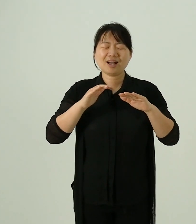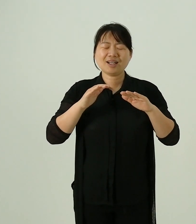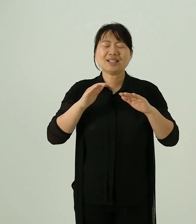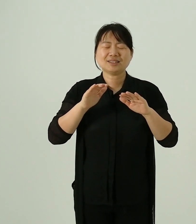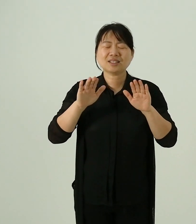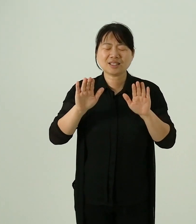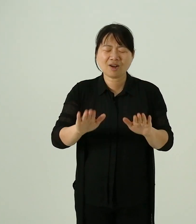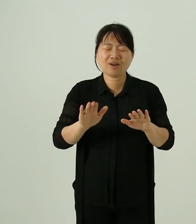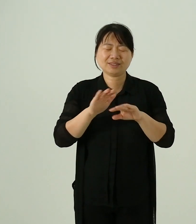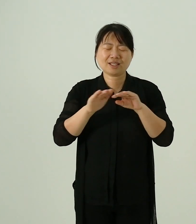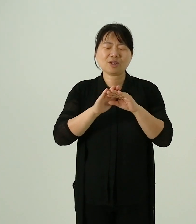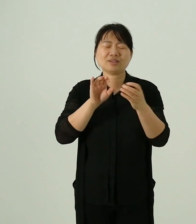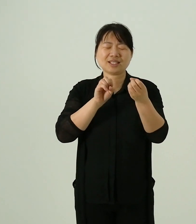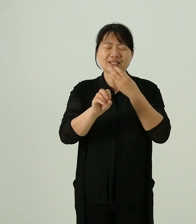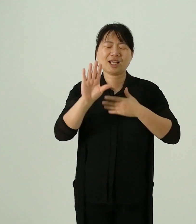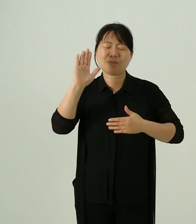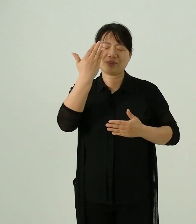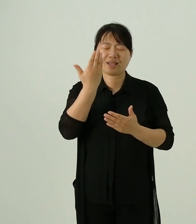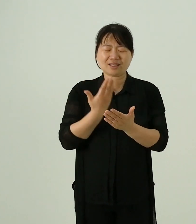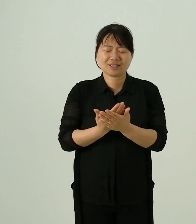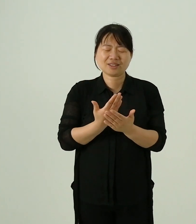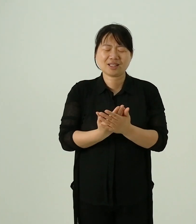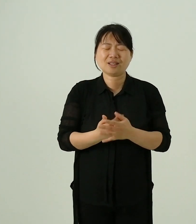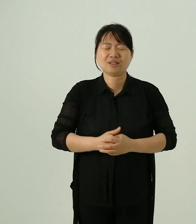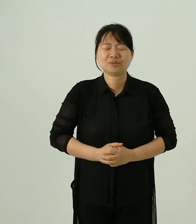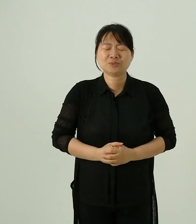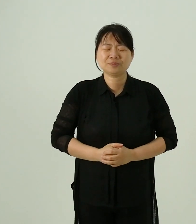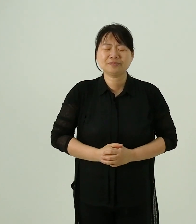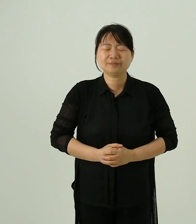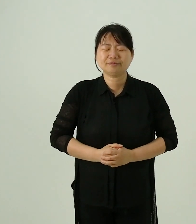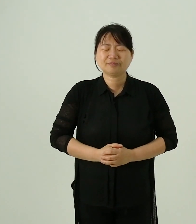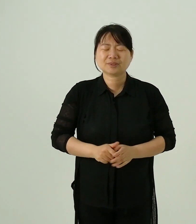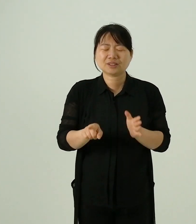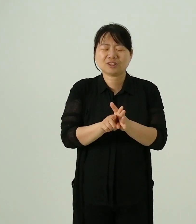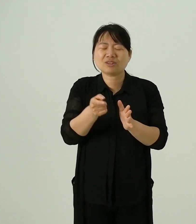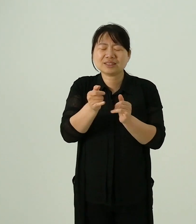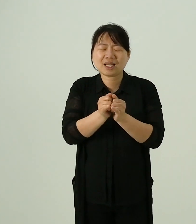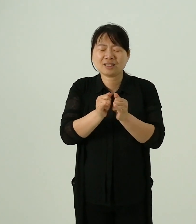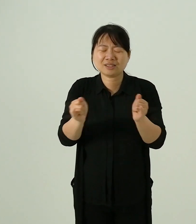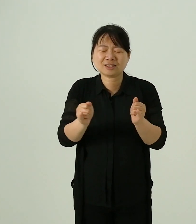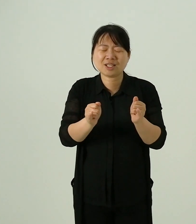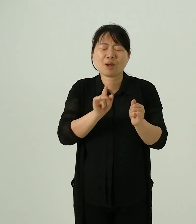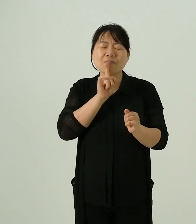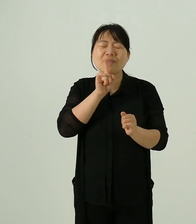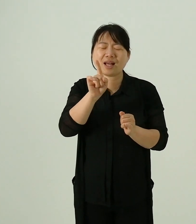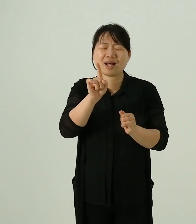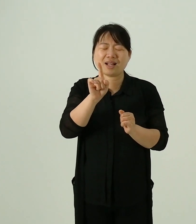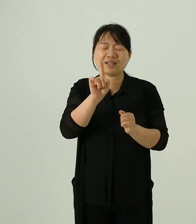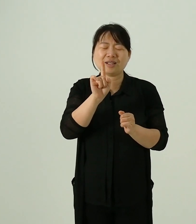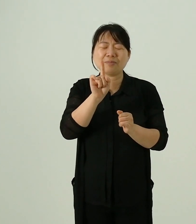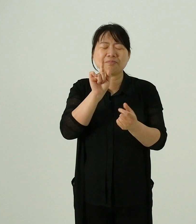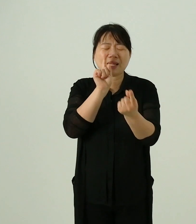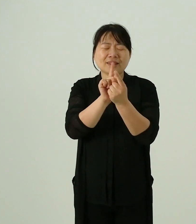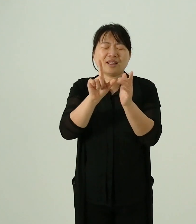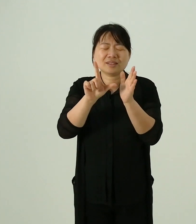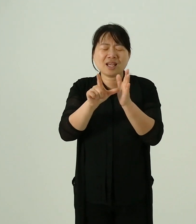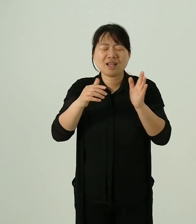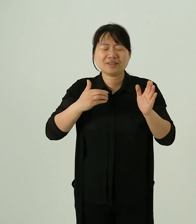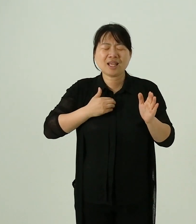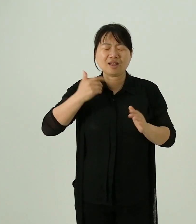주시옵소서. 믿음이 적은 자들아라는 주님의 권면 앞에 나 영혼 속에 어떤